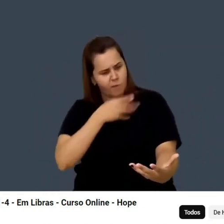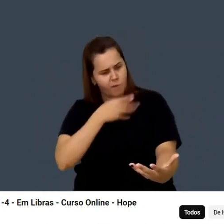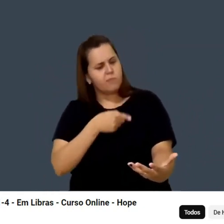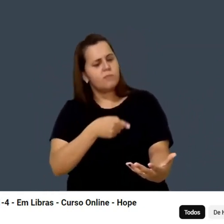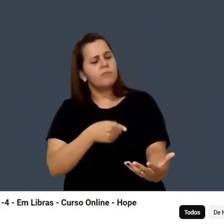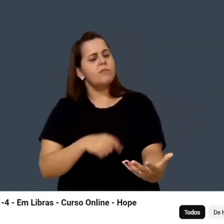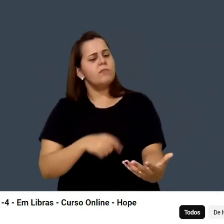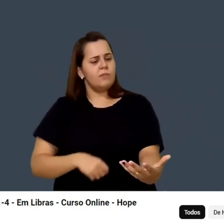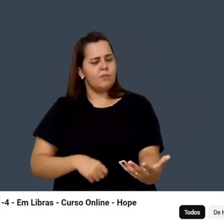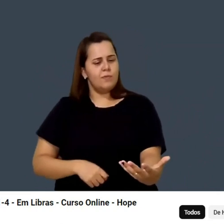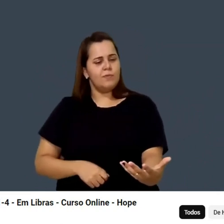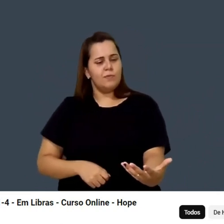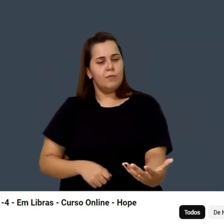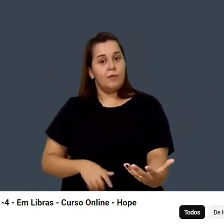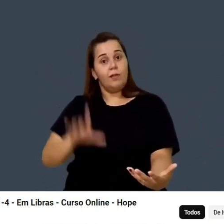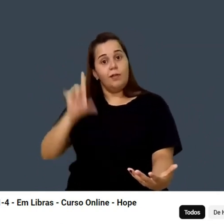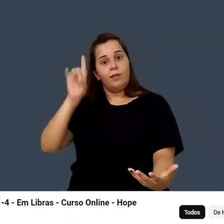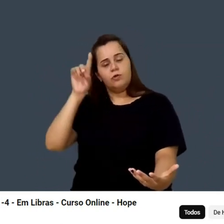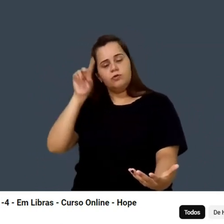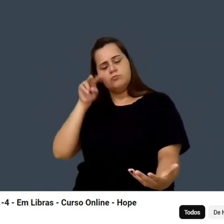noite, e aí